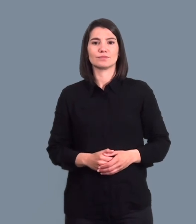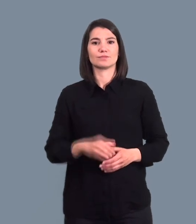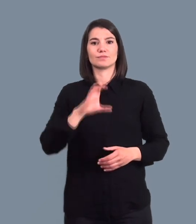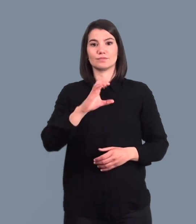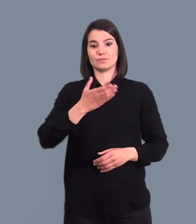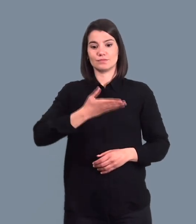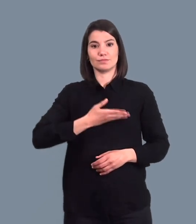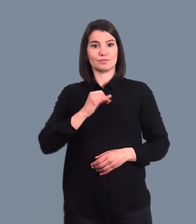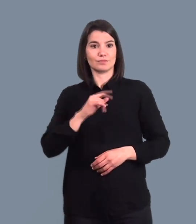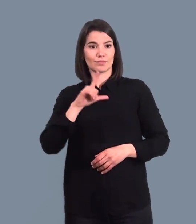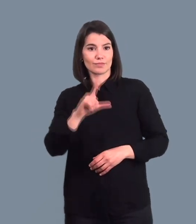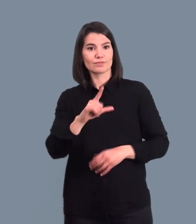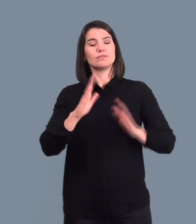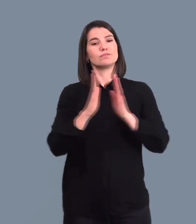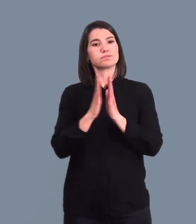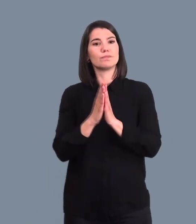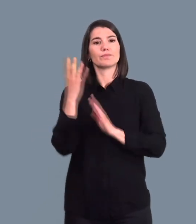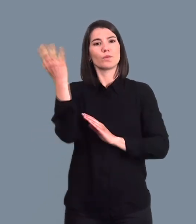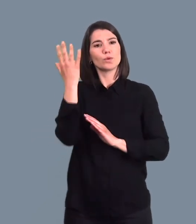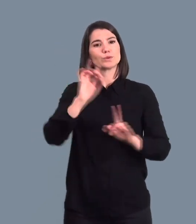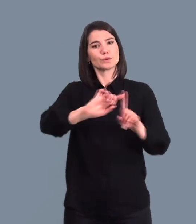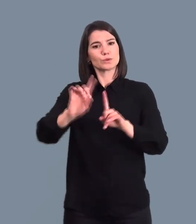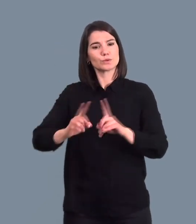Centro de Diálogo Intercultural de Leiria.